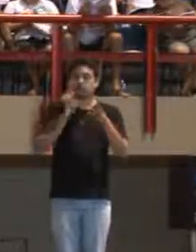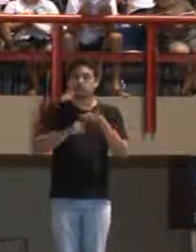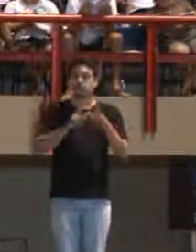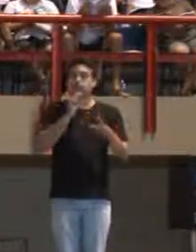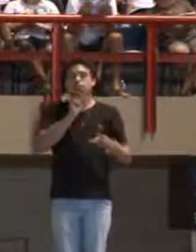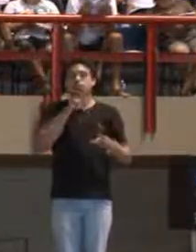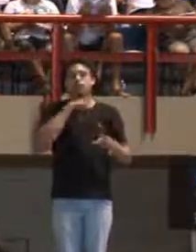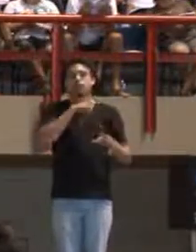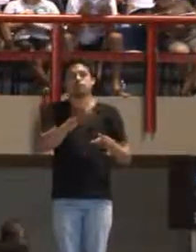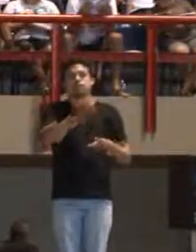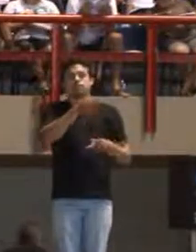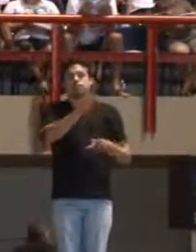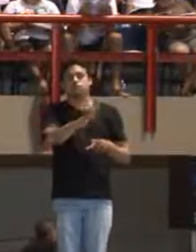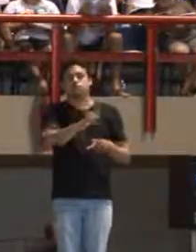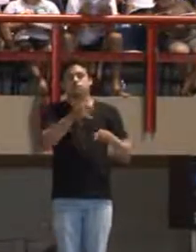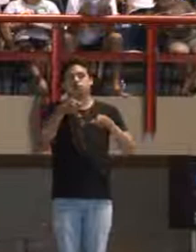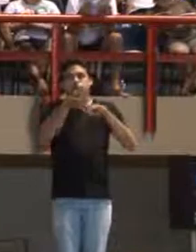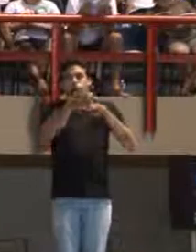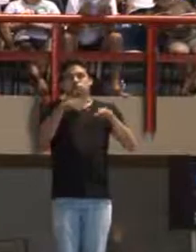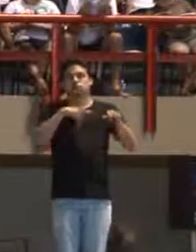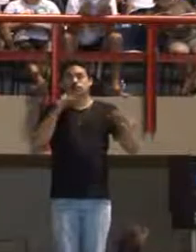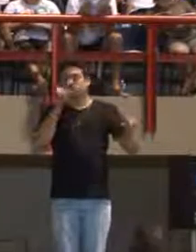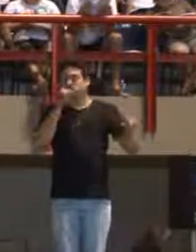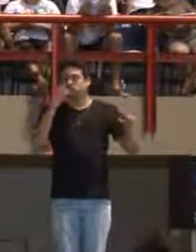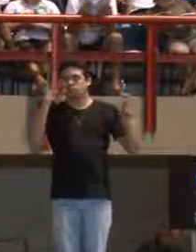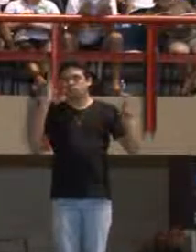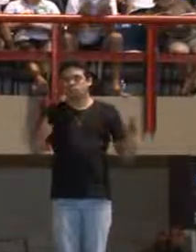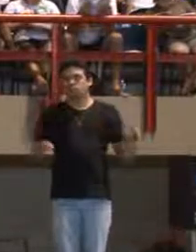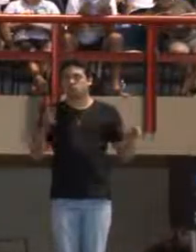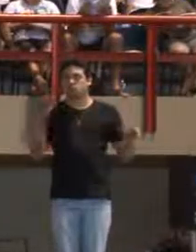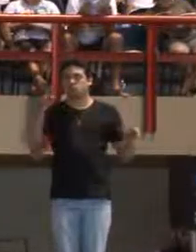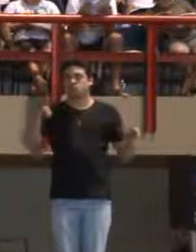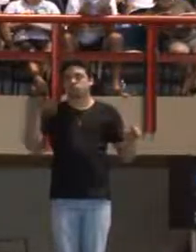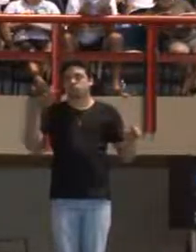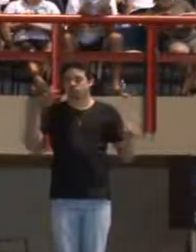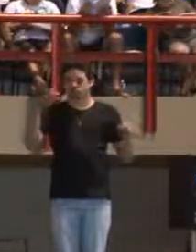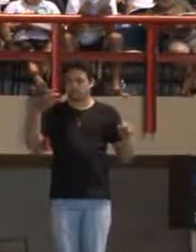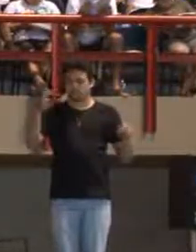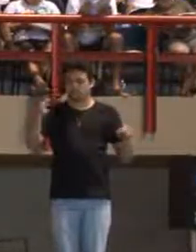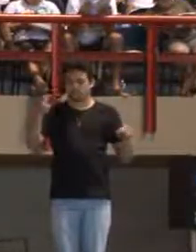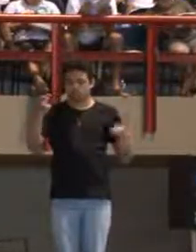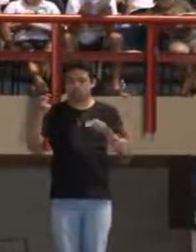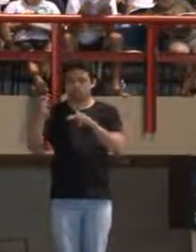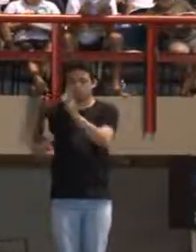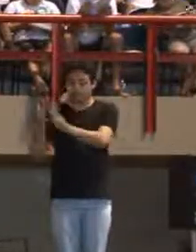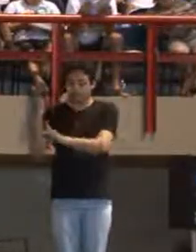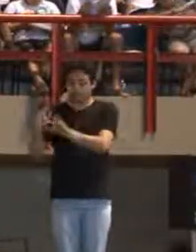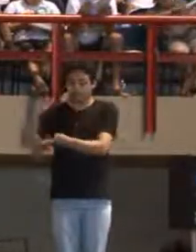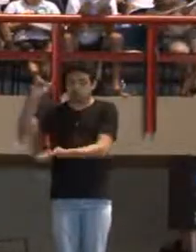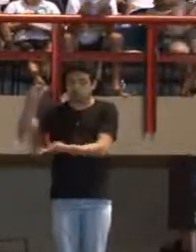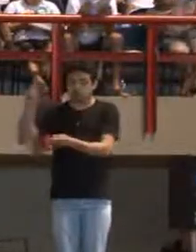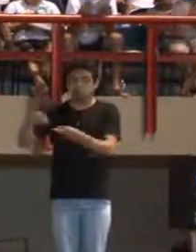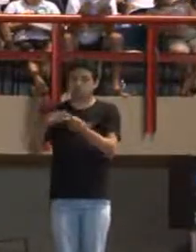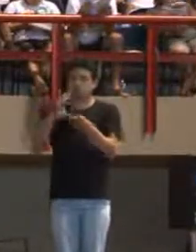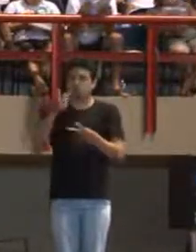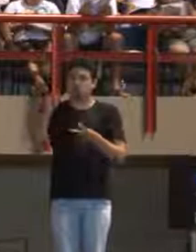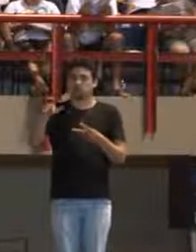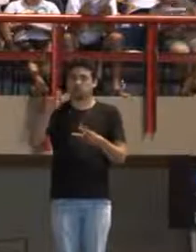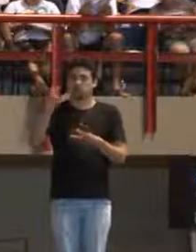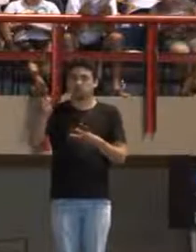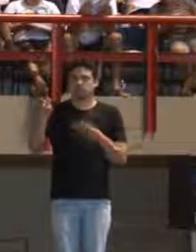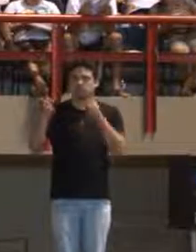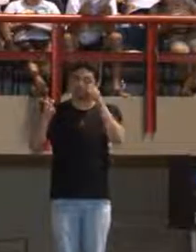hidrogênio possui aproximadamente a mesma energia que 3,5 litros de petróleo ou 2,1 kg de gás